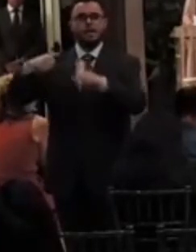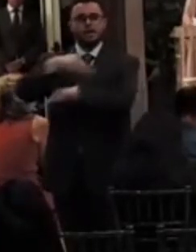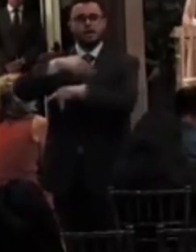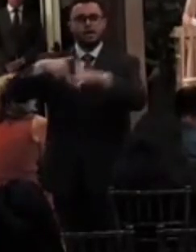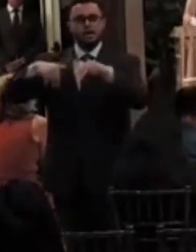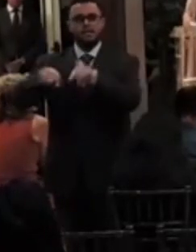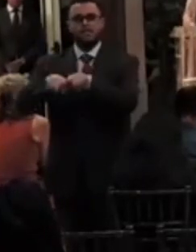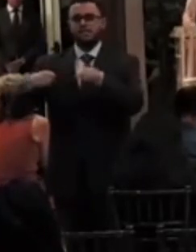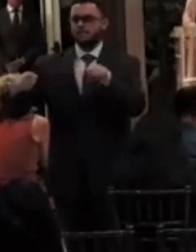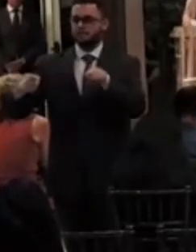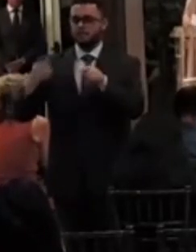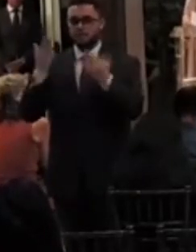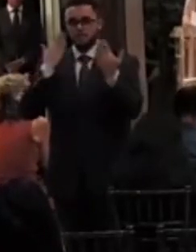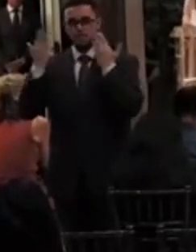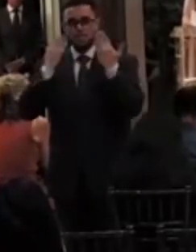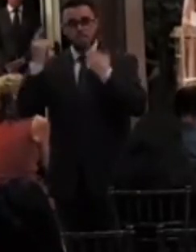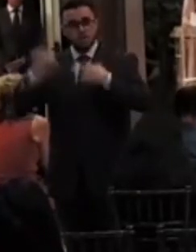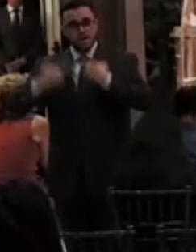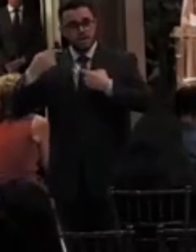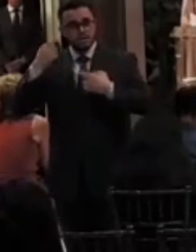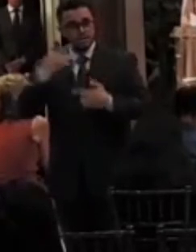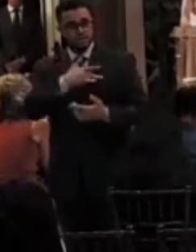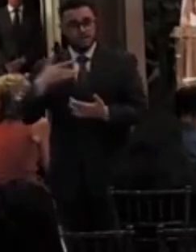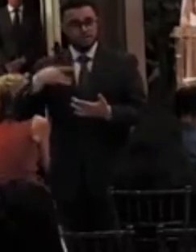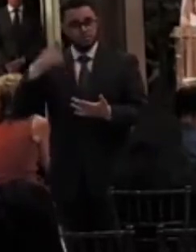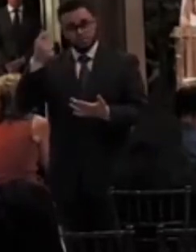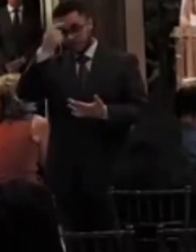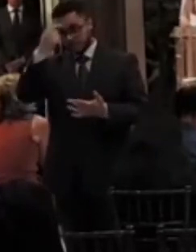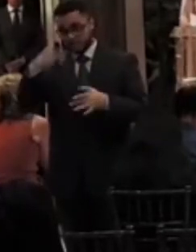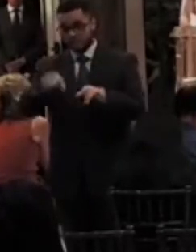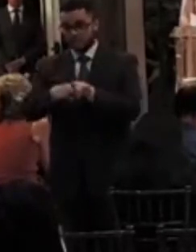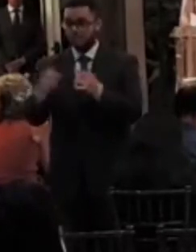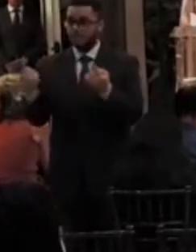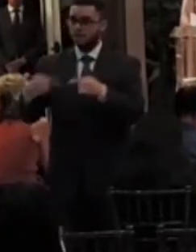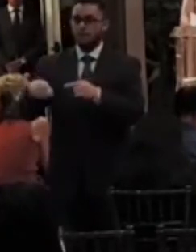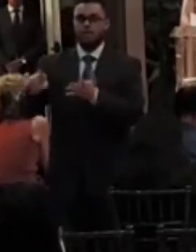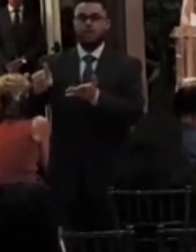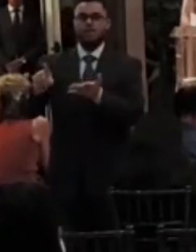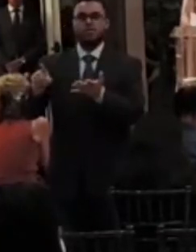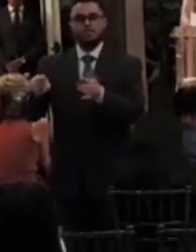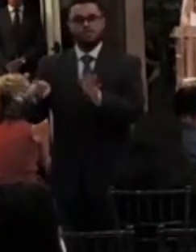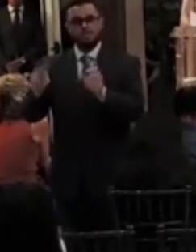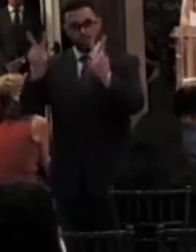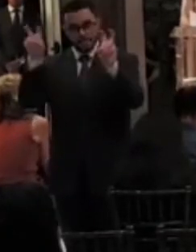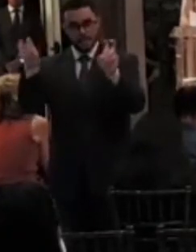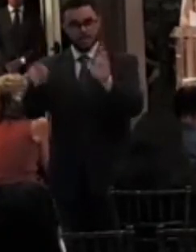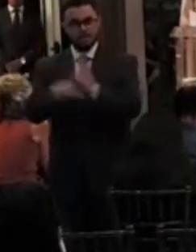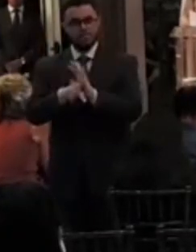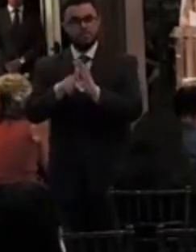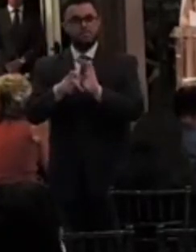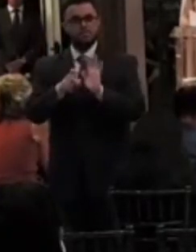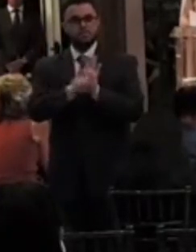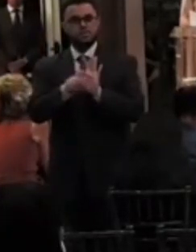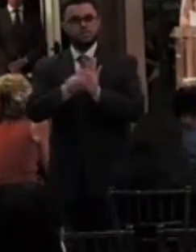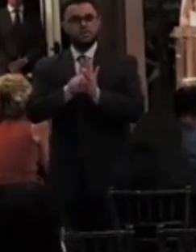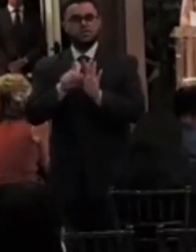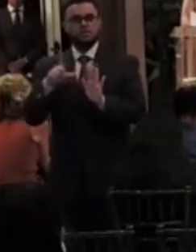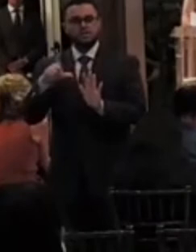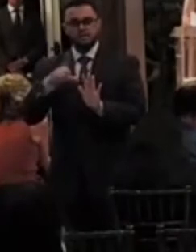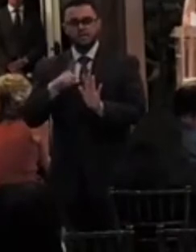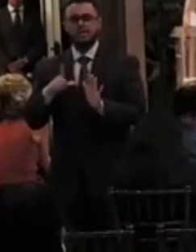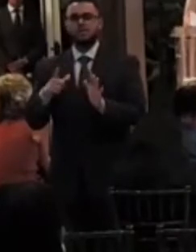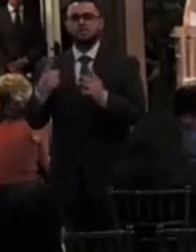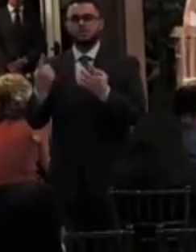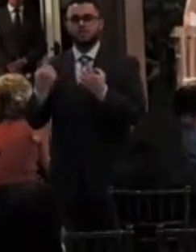nas políticas de saúde mental e nas políticas sobre drogas. Temos grandes desafios na defesa